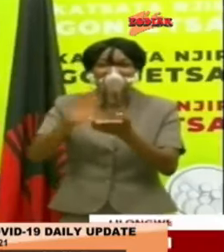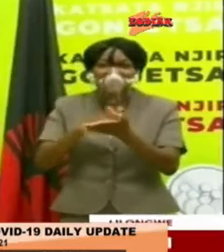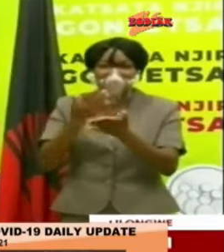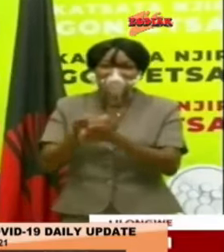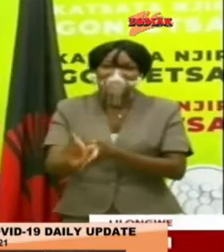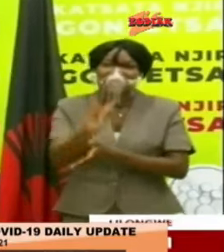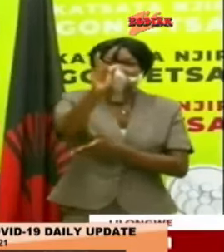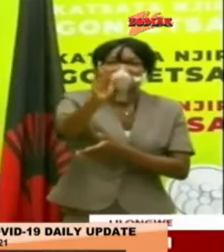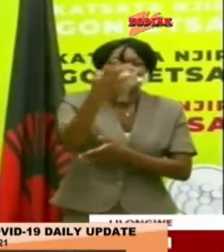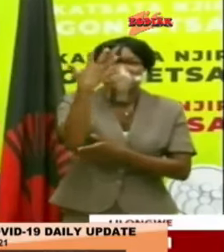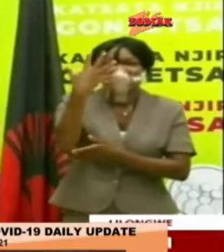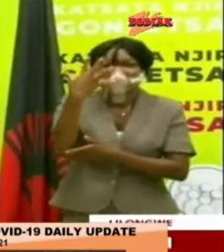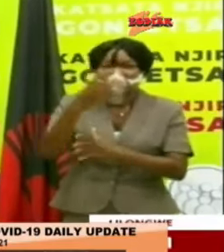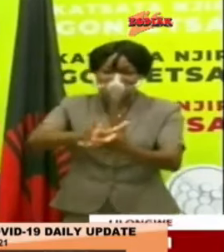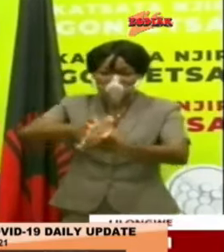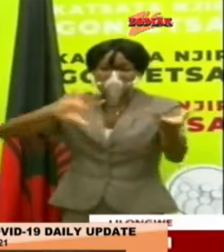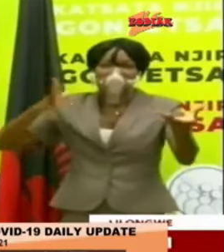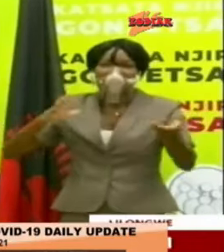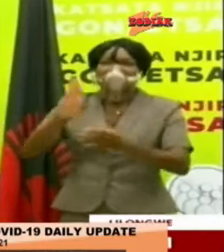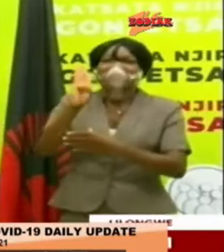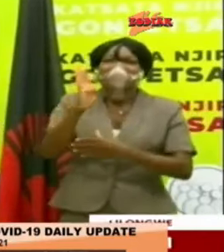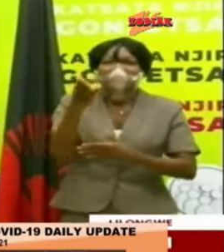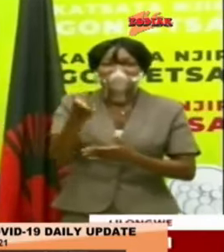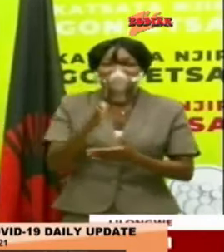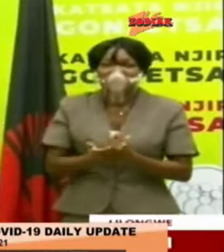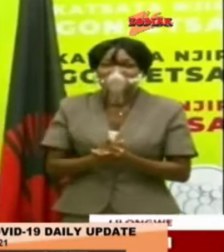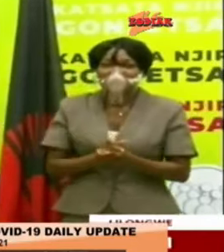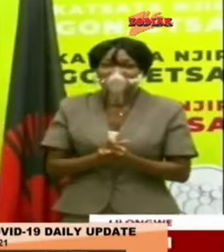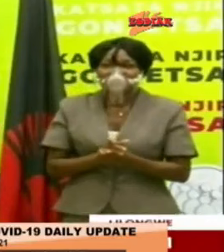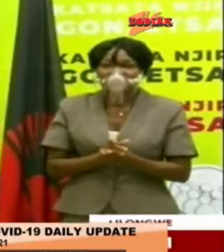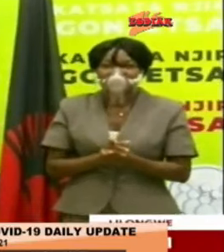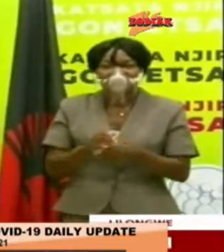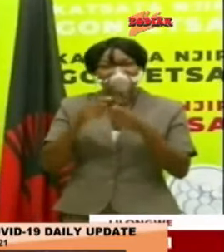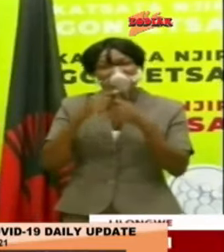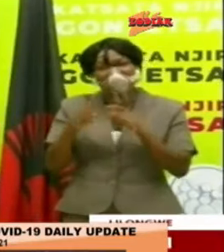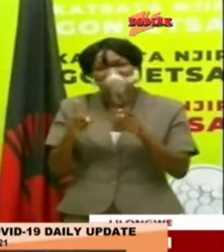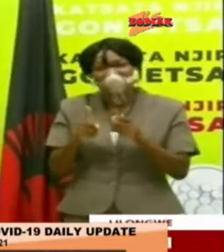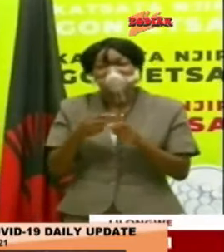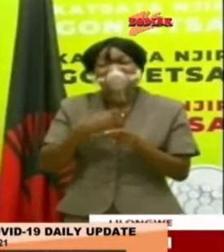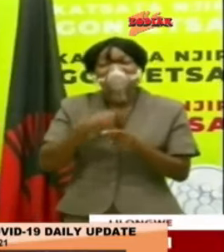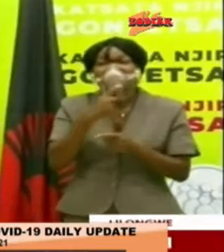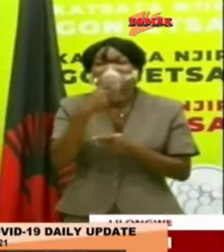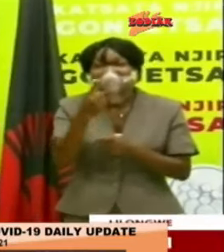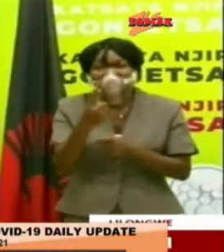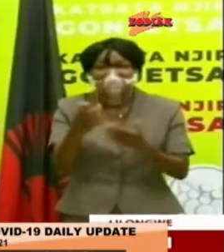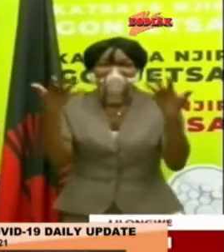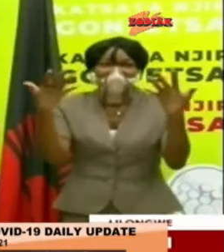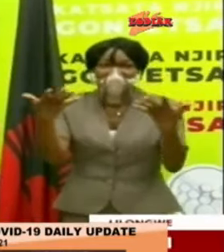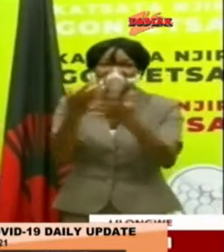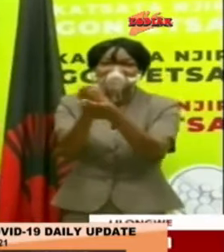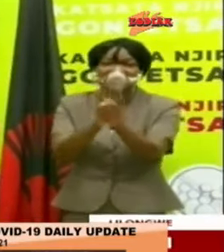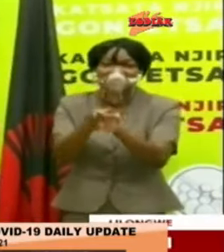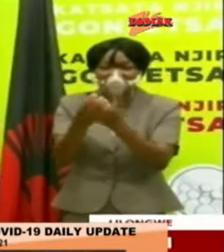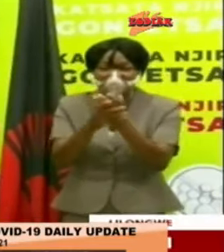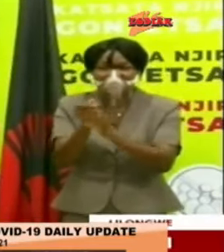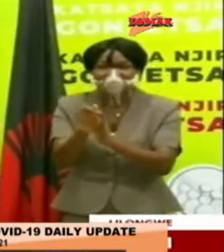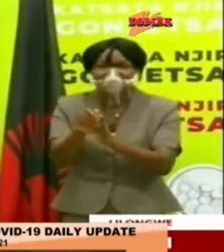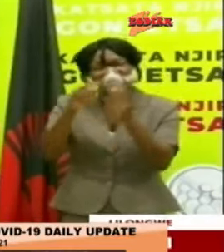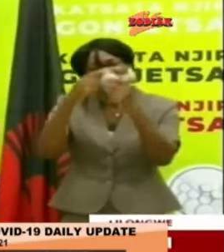tidi pomweponso titapanga assessment tinaona kuti tumanena kuti tisambe mmanja kumwepezekaso kuti masikola